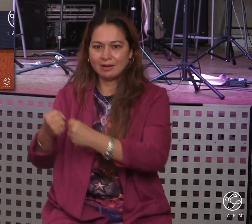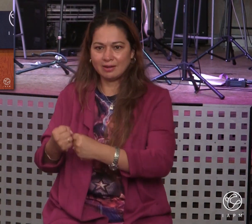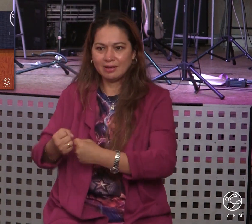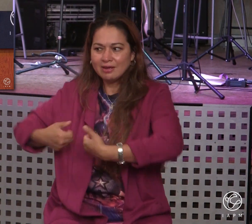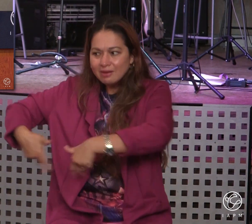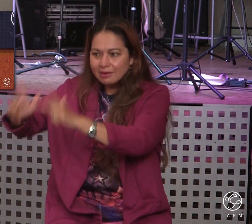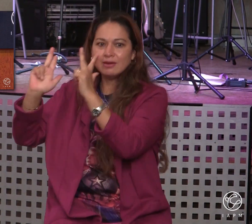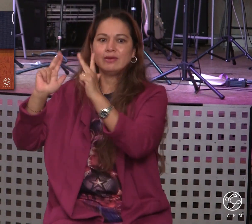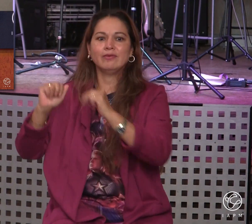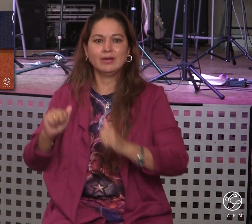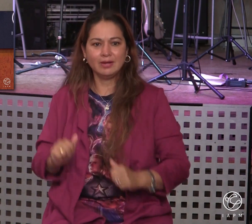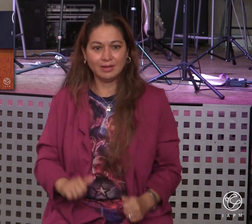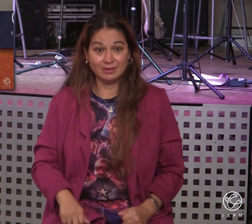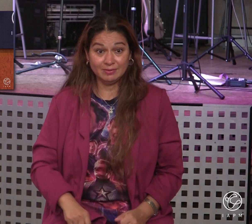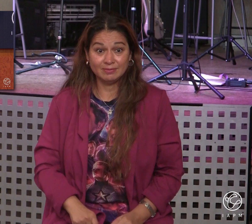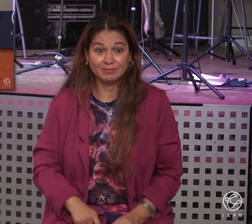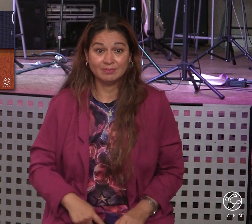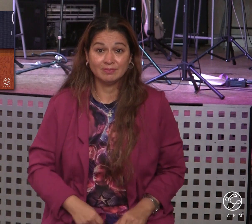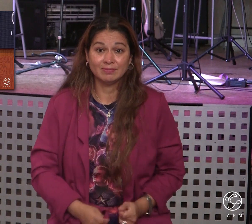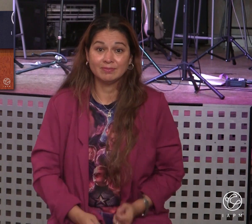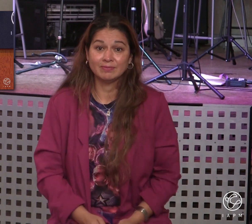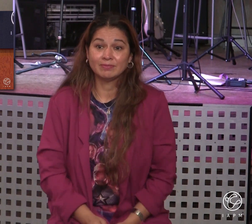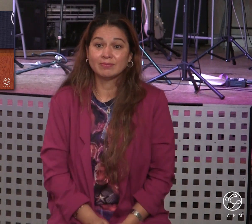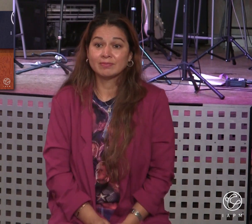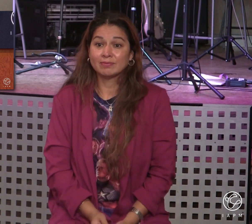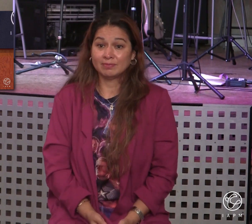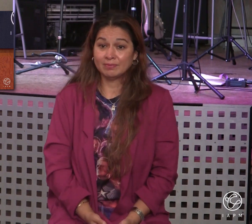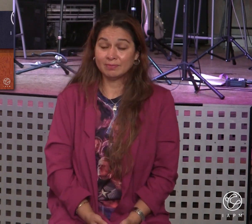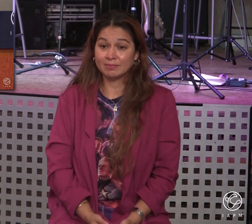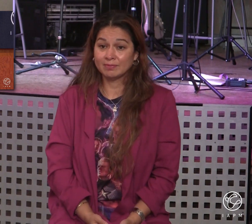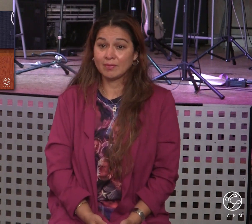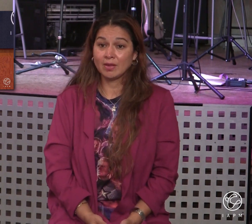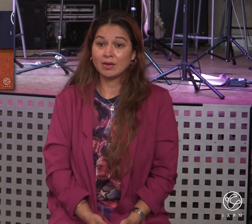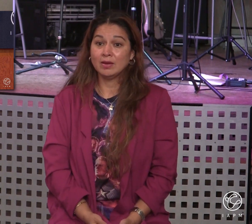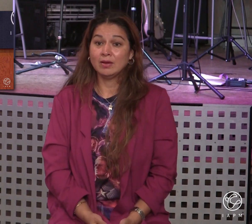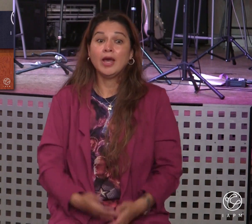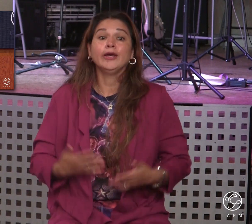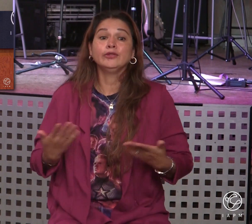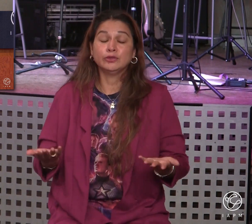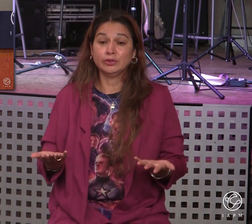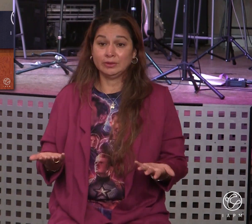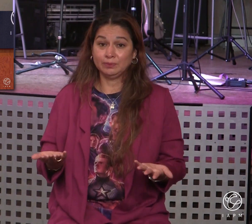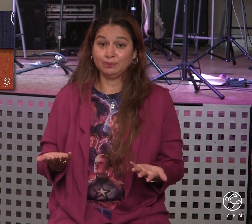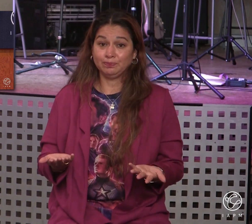no eres tú, es Cristo. Tú lo único que tienes que hacer es llevarle al trabajo.